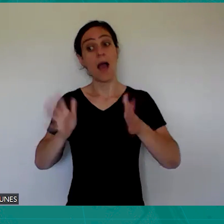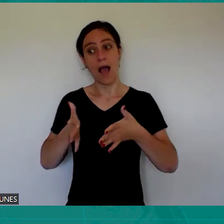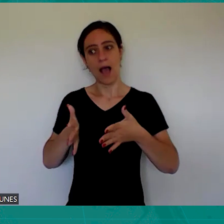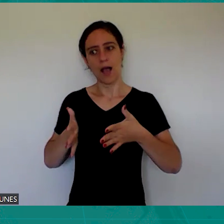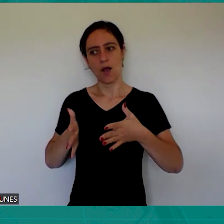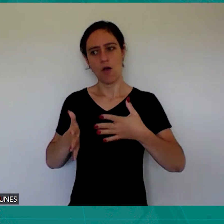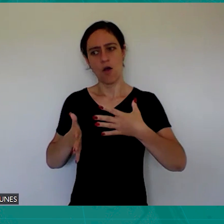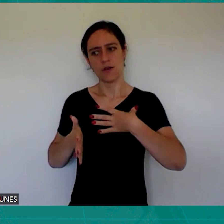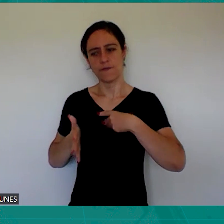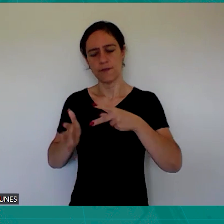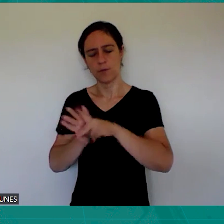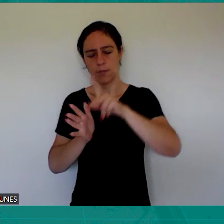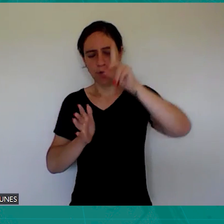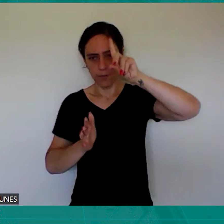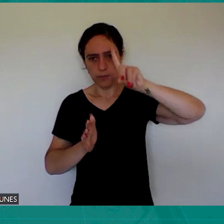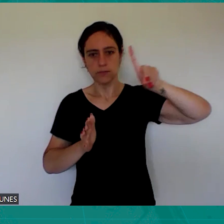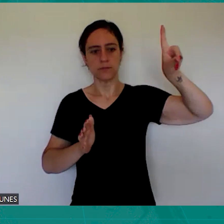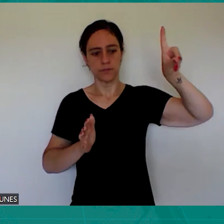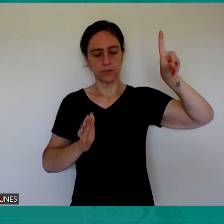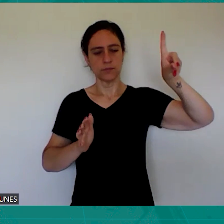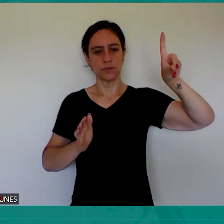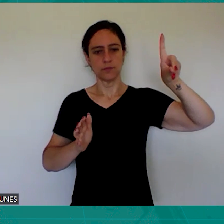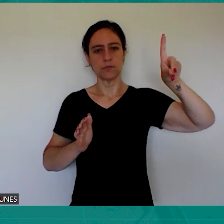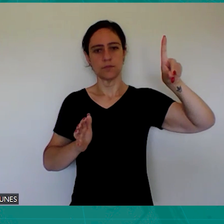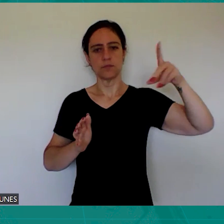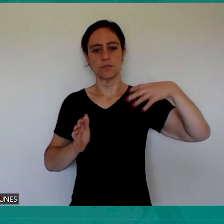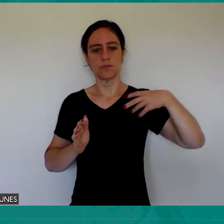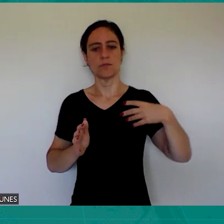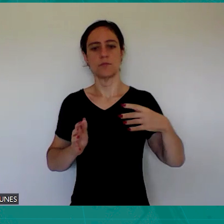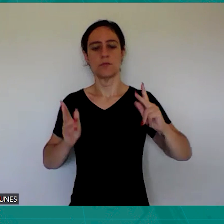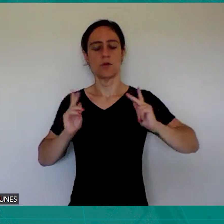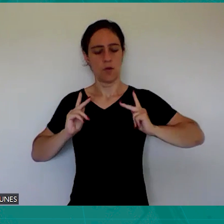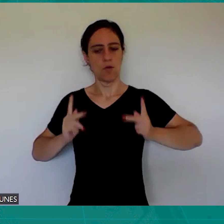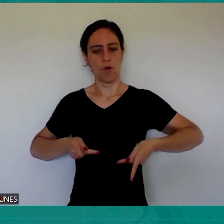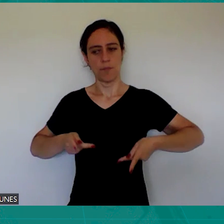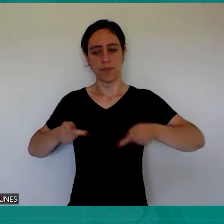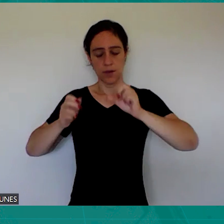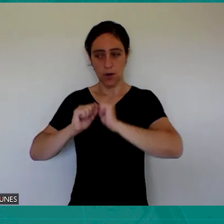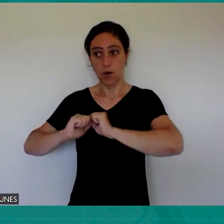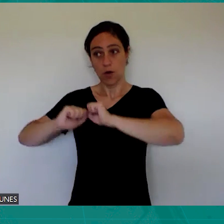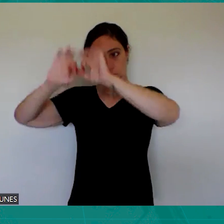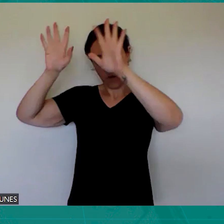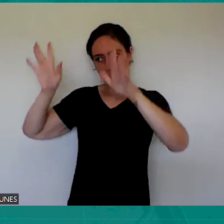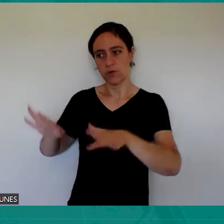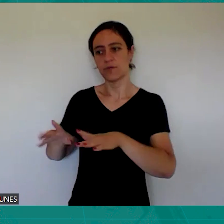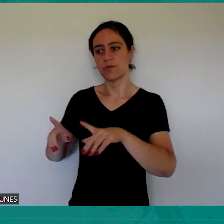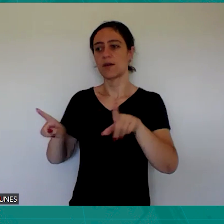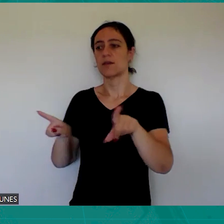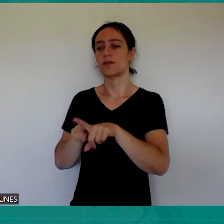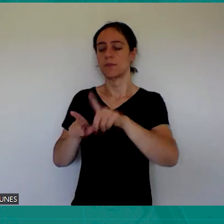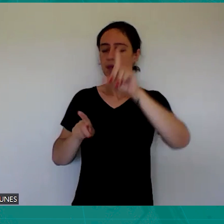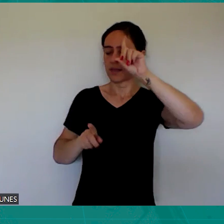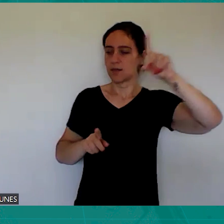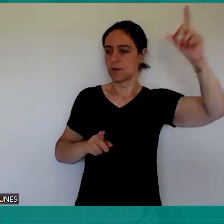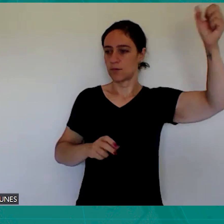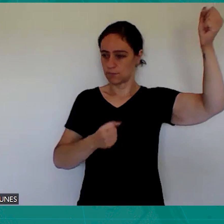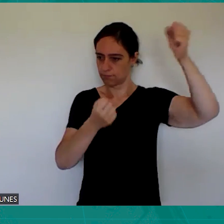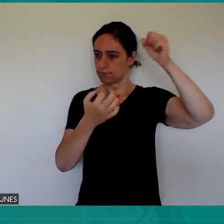foi glorificado nele. Se Deus foi glorificado nele, também Deus o glorificará nele mesmo